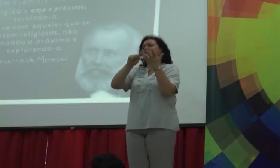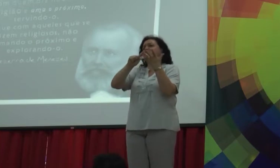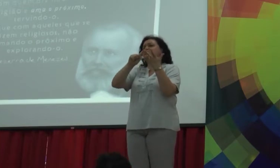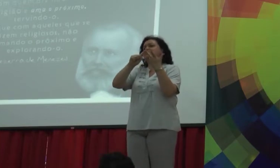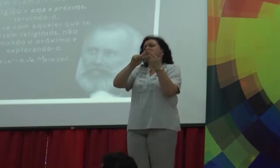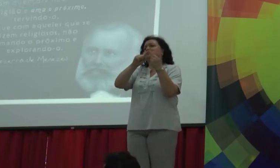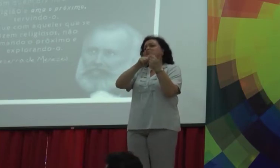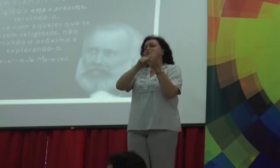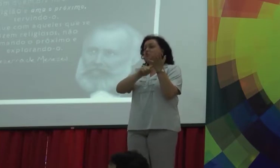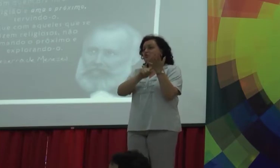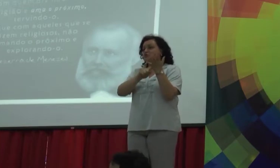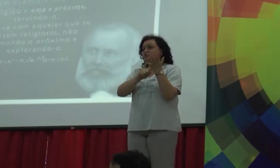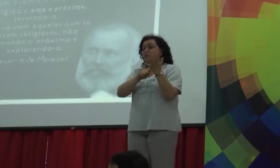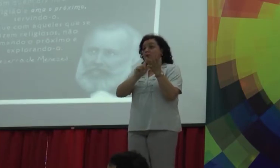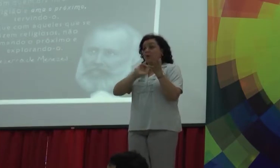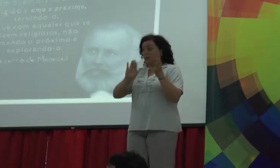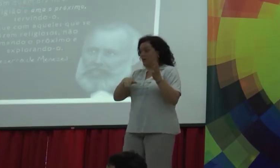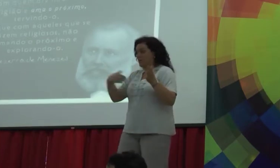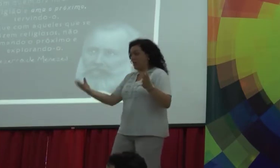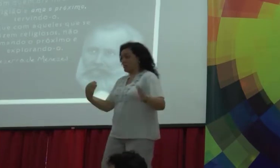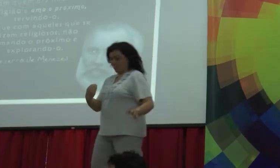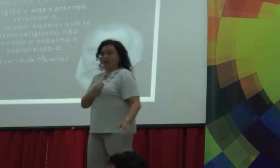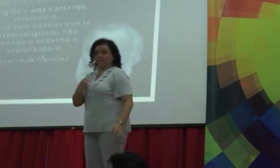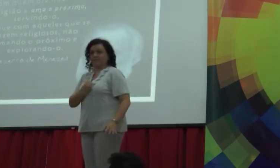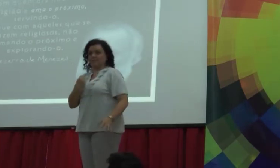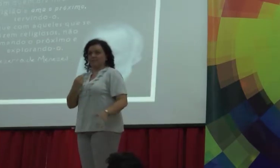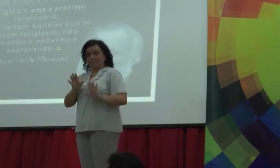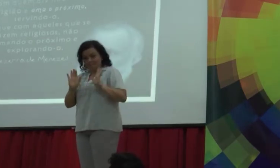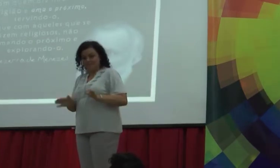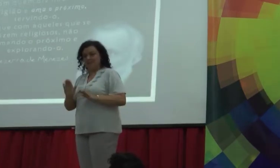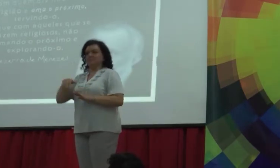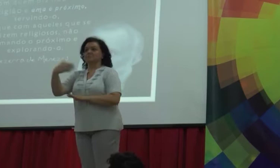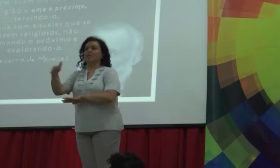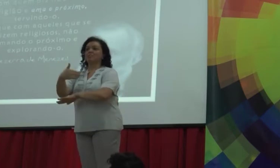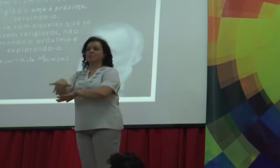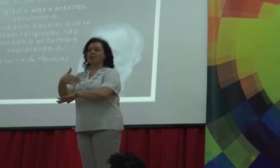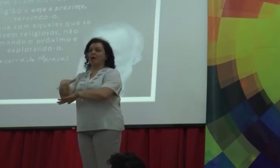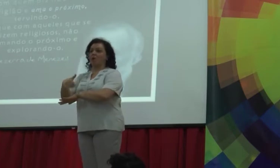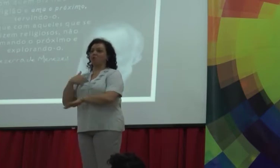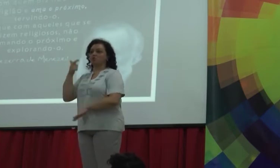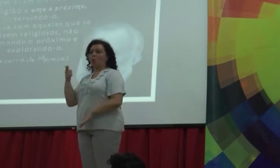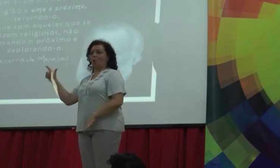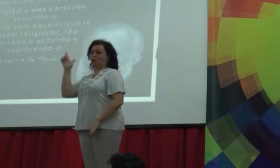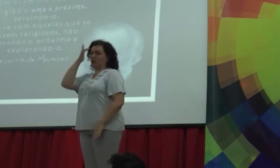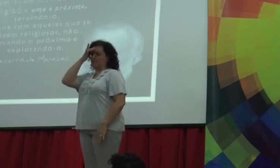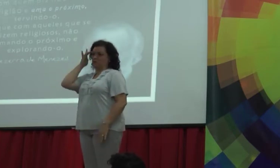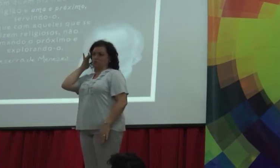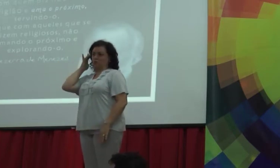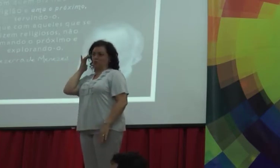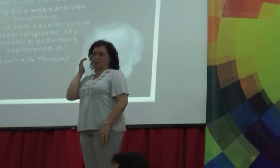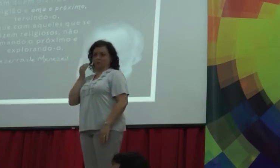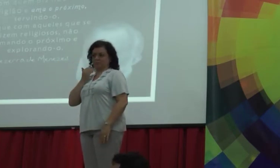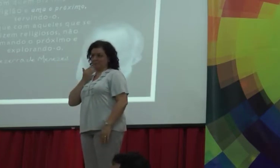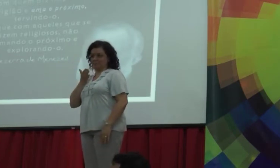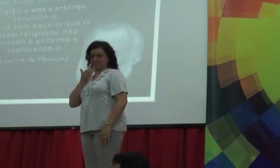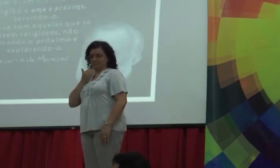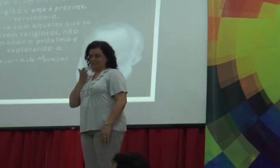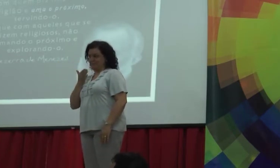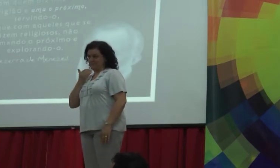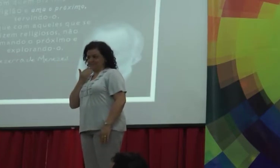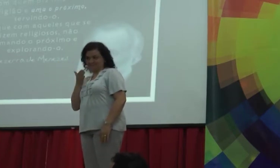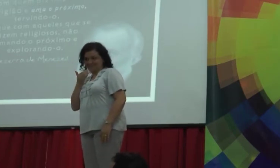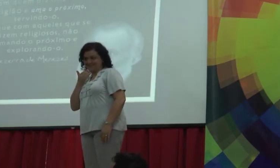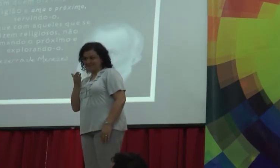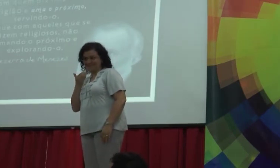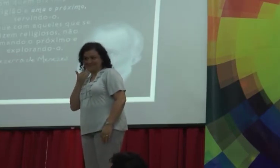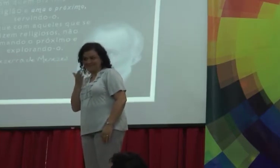vamos falar palavras bonitas, coisas bonitas, e a vida prática que eu vivo na rua em relação